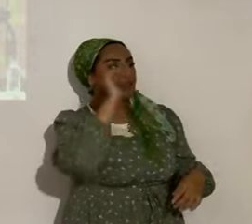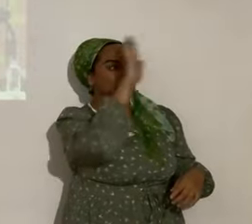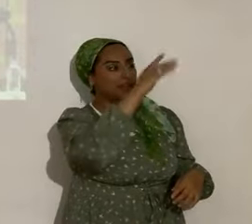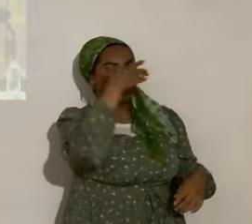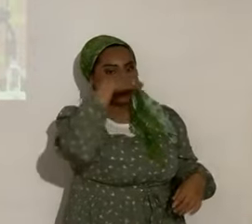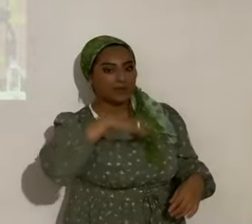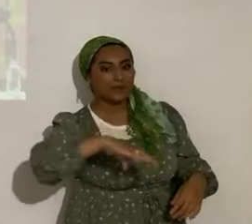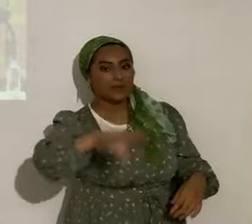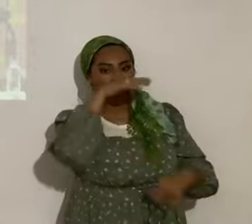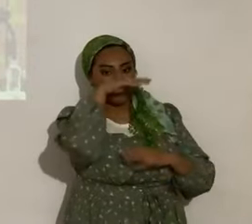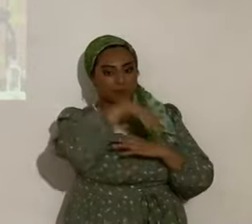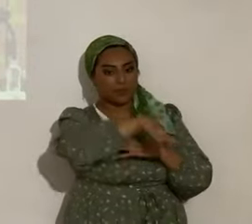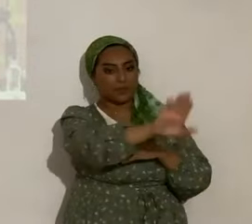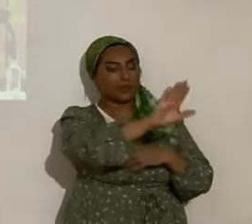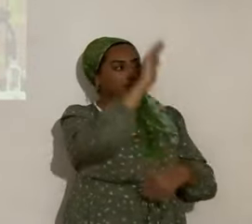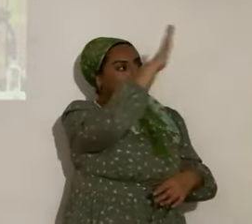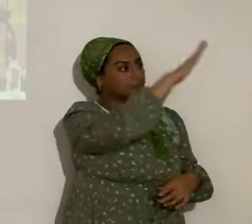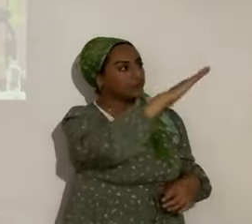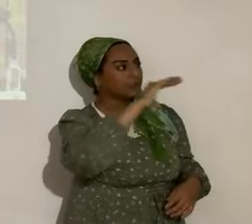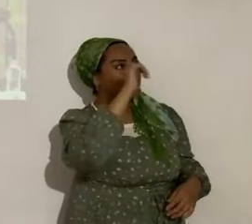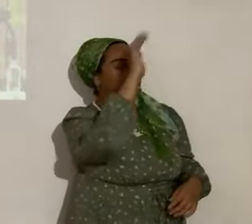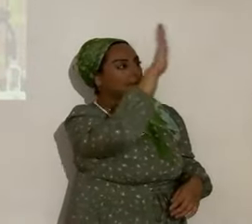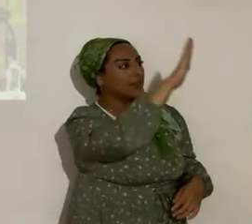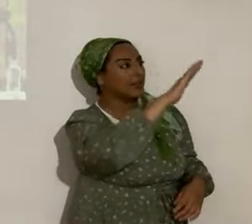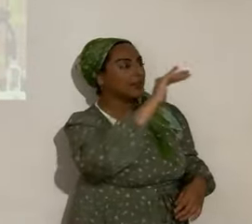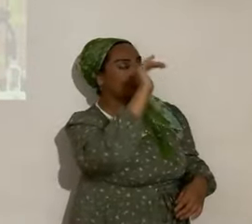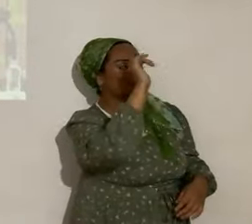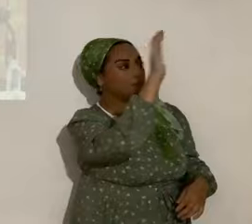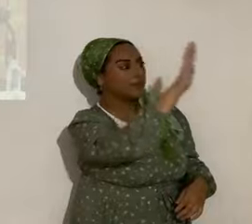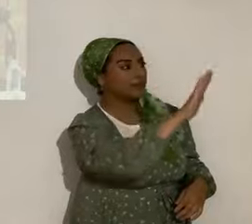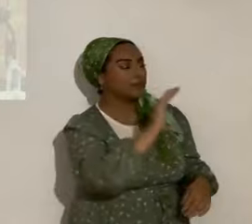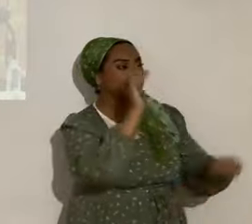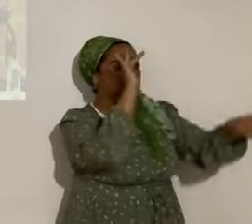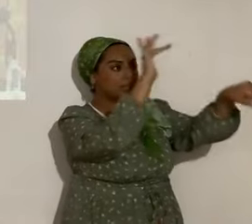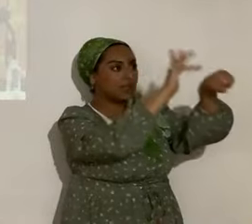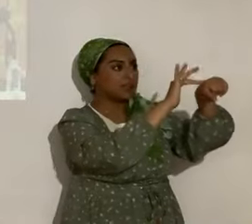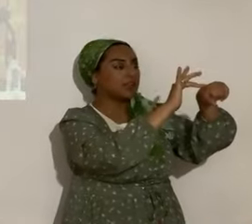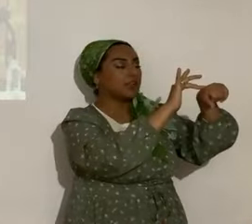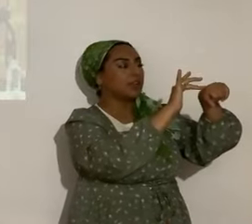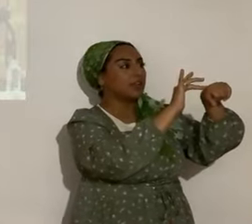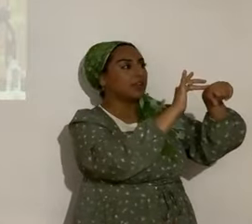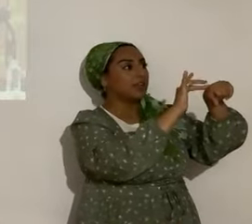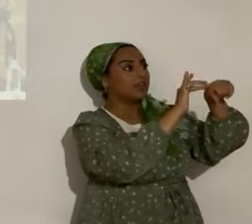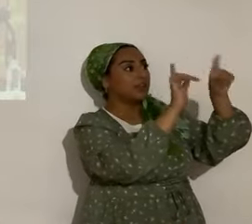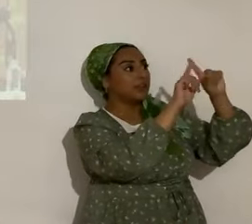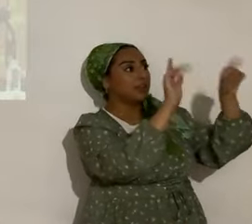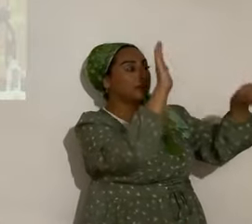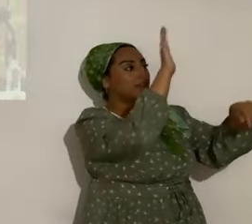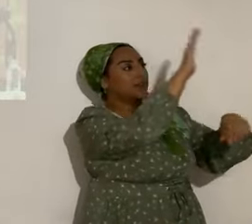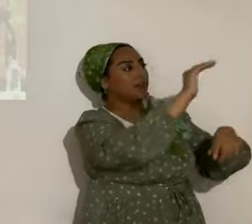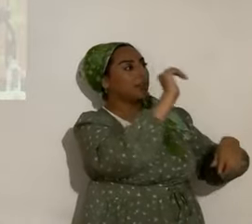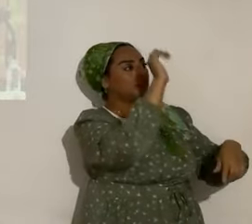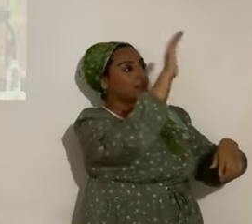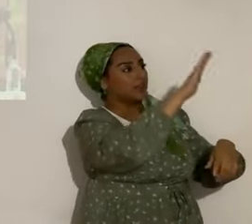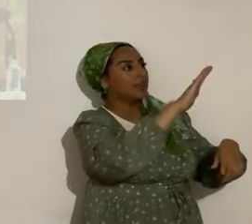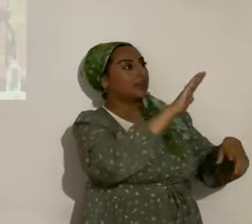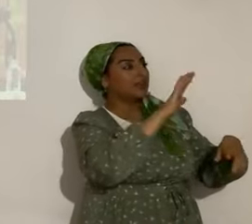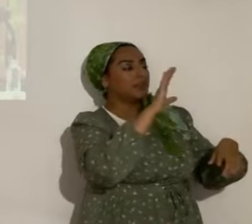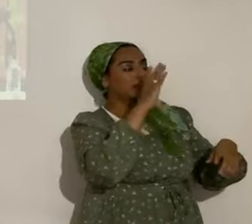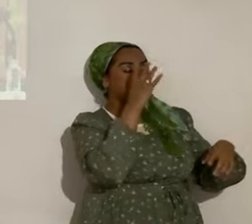la trompa, ¿sí? Estás teniendo una experiencia espiritual, pero en este momento ya te